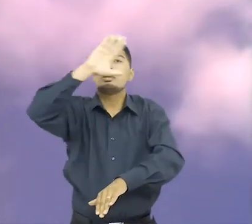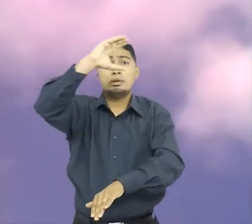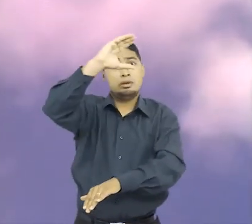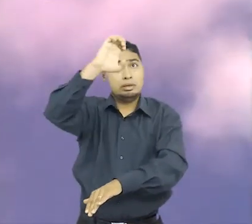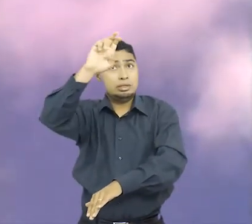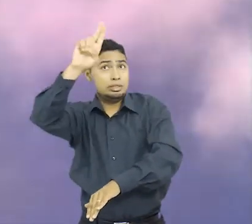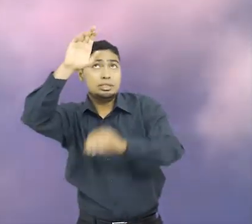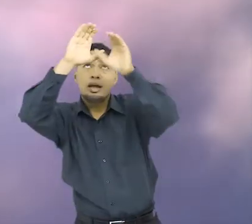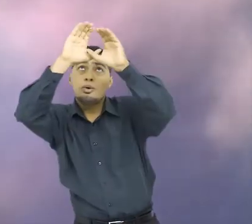espaço de céu.